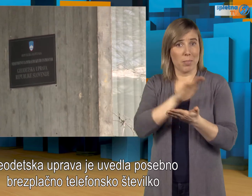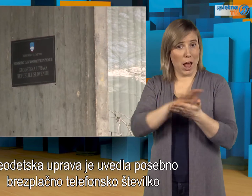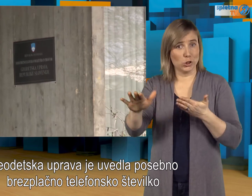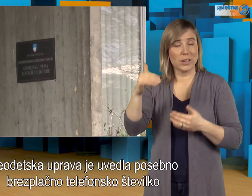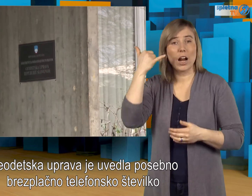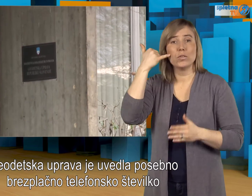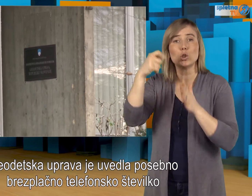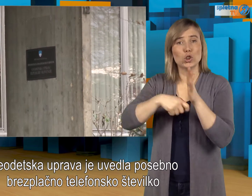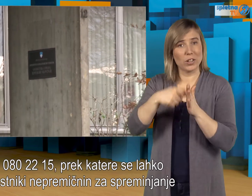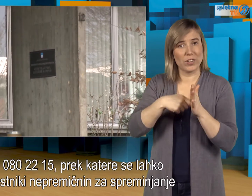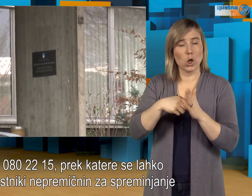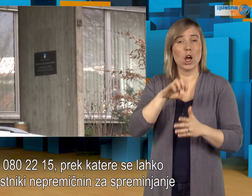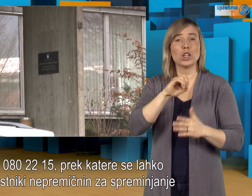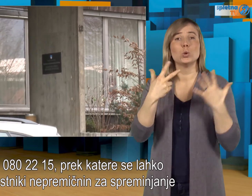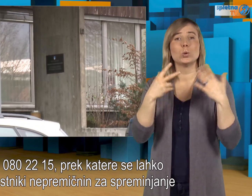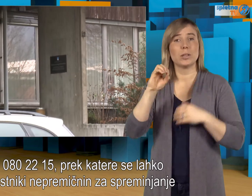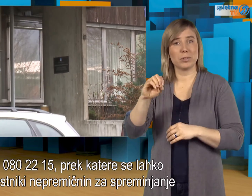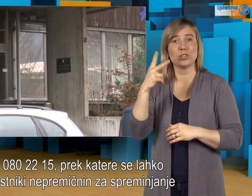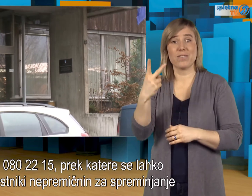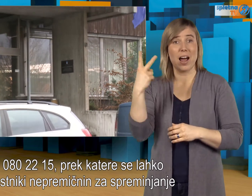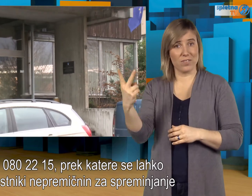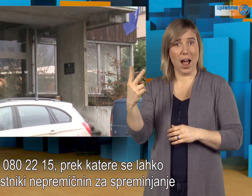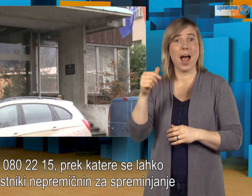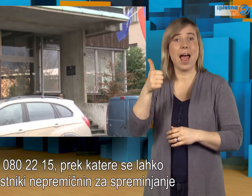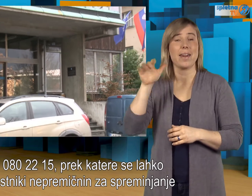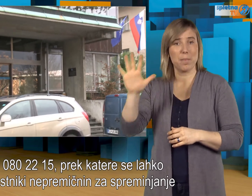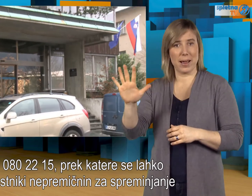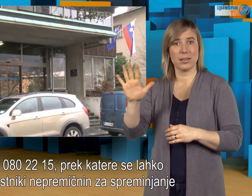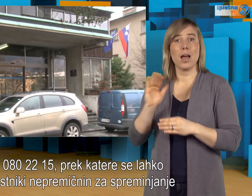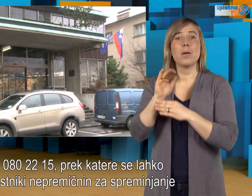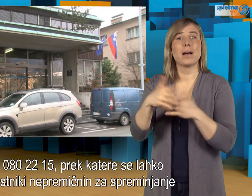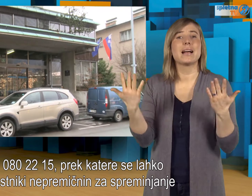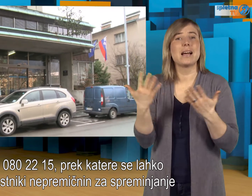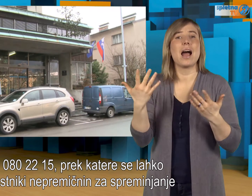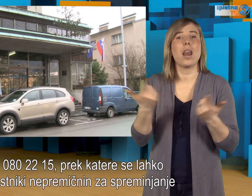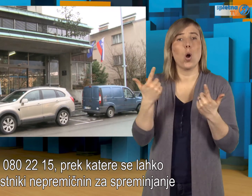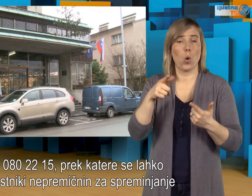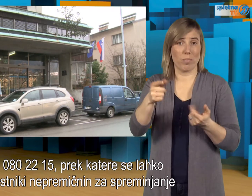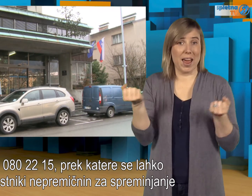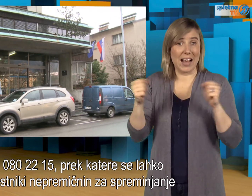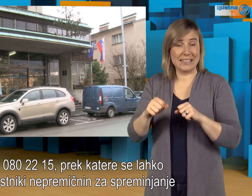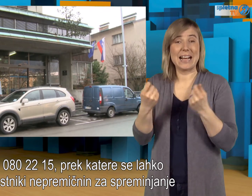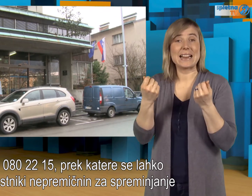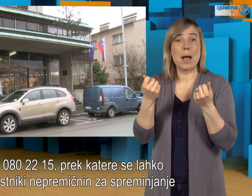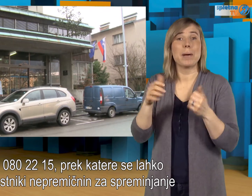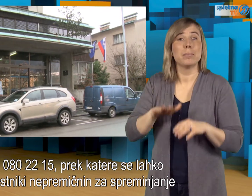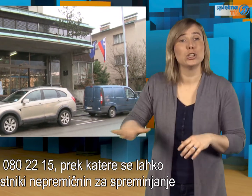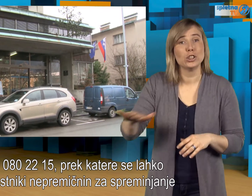številko 080 2215, prek katere se lahko lastniki nepremičnin za spreminjanje podatkov